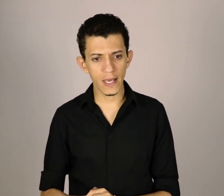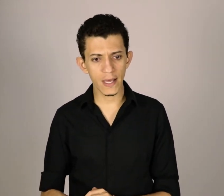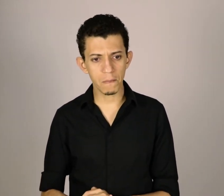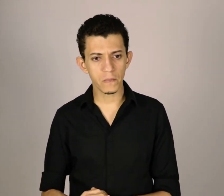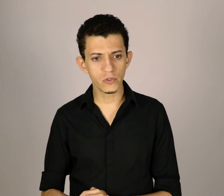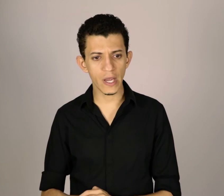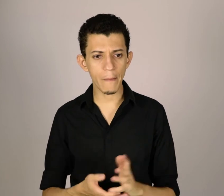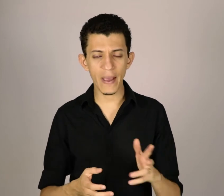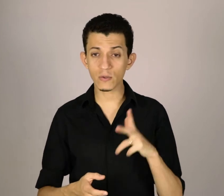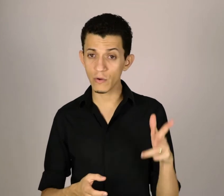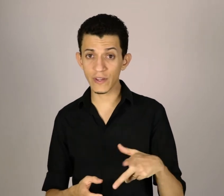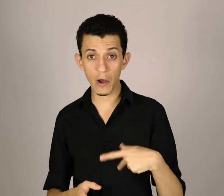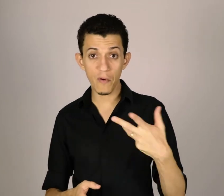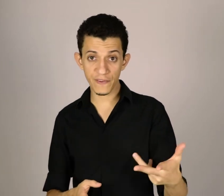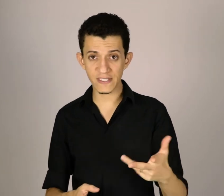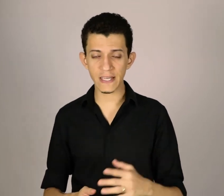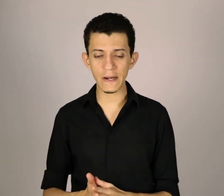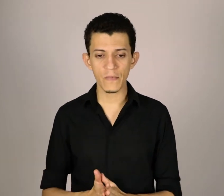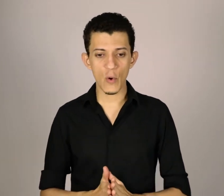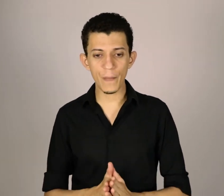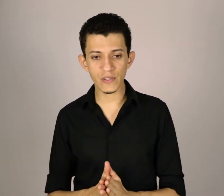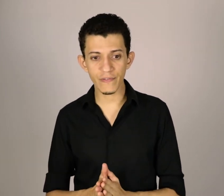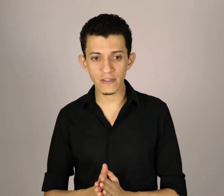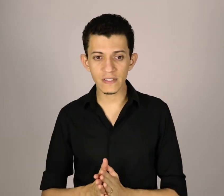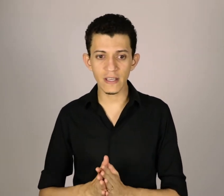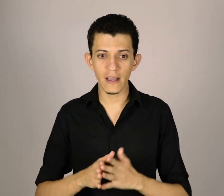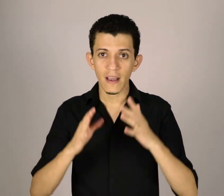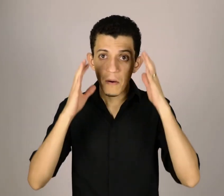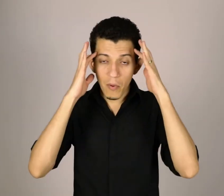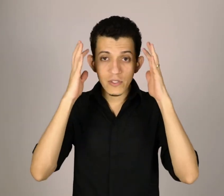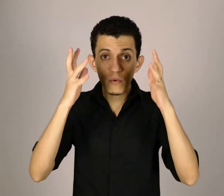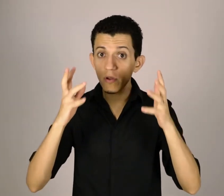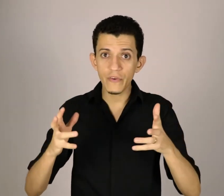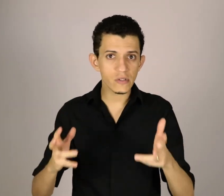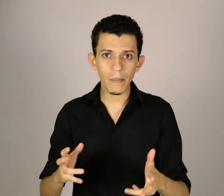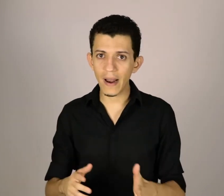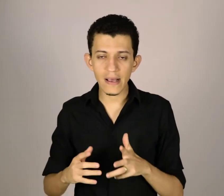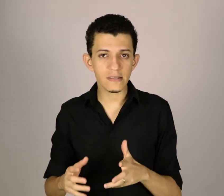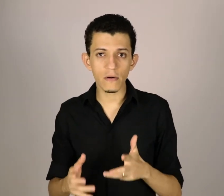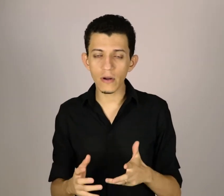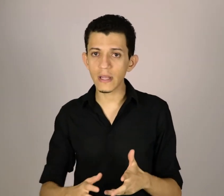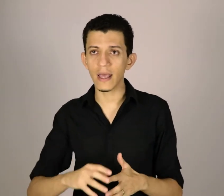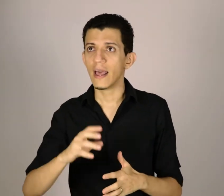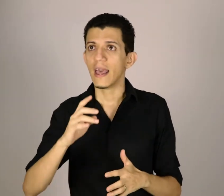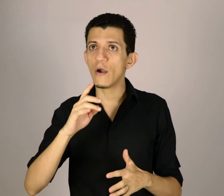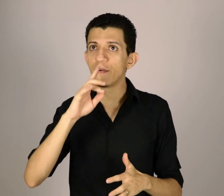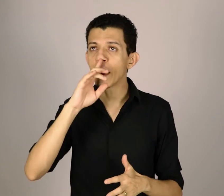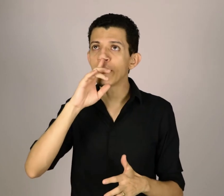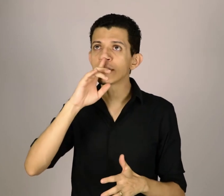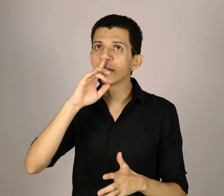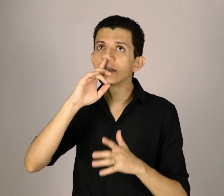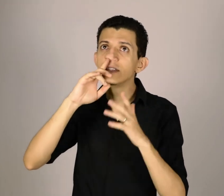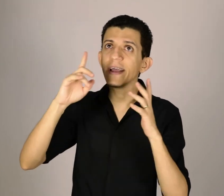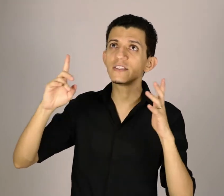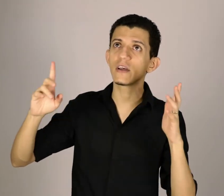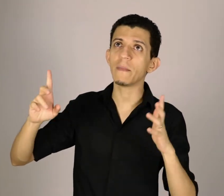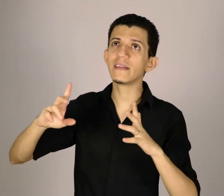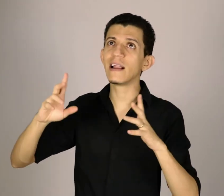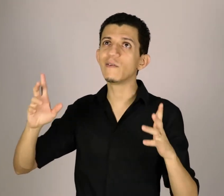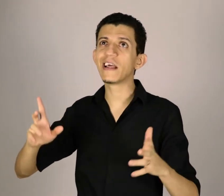e de repente, quando eu fui dar uma oficina, uma pessoa falou assim: poxa, quando eu vi a sua palestra ontem, eu fiquei pensando assim, gente, a mãe dele não deve ter